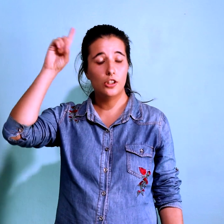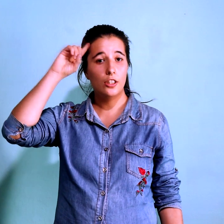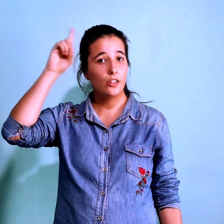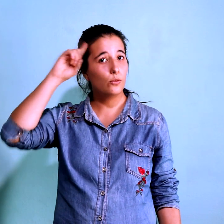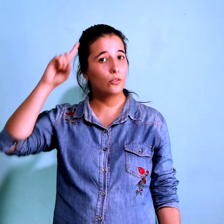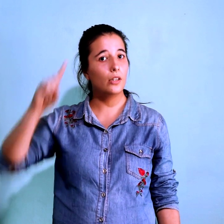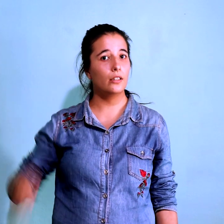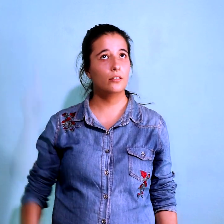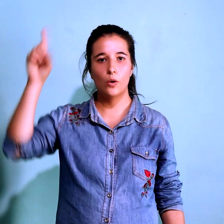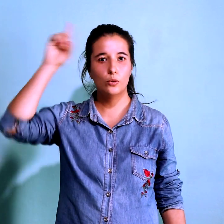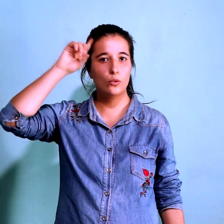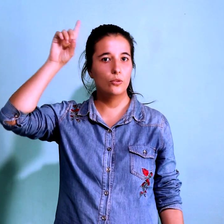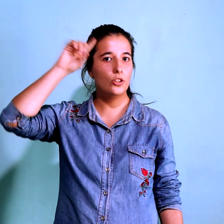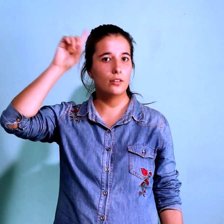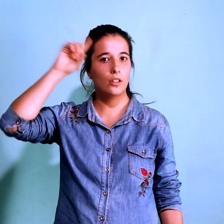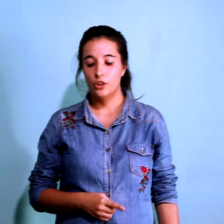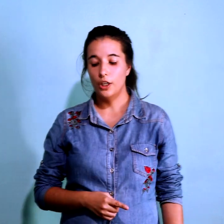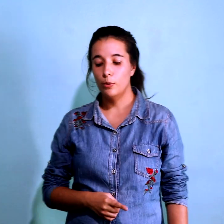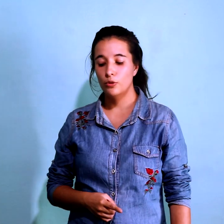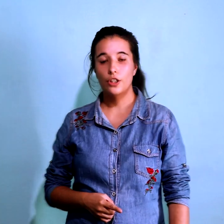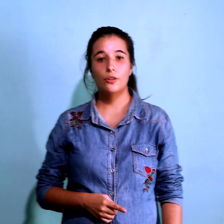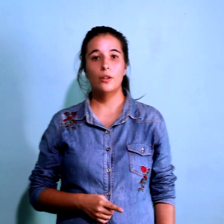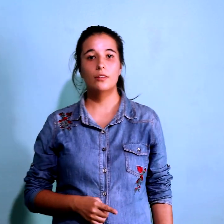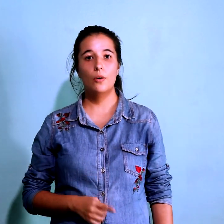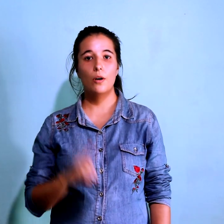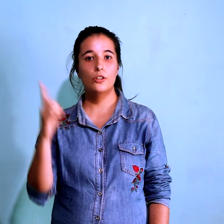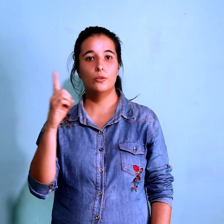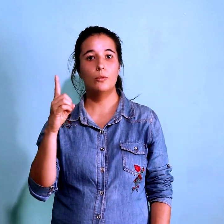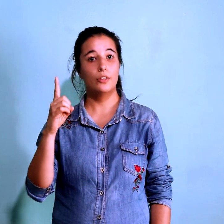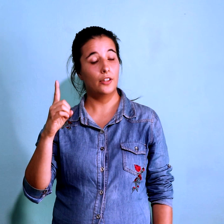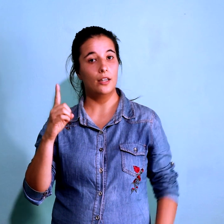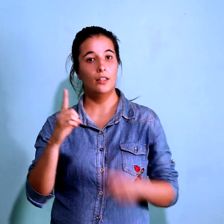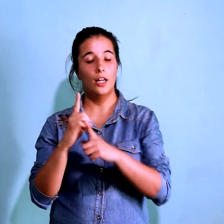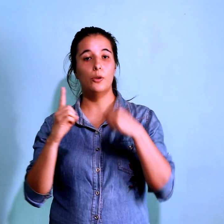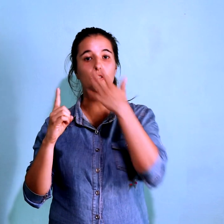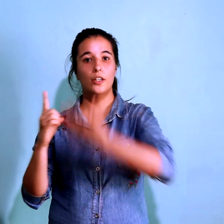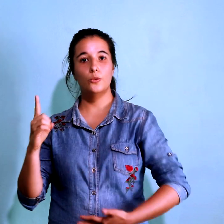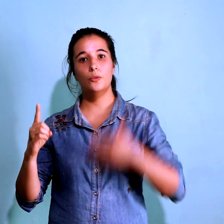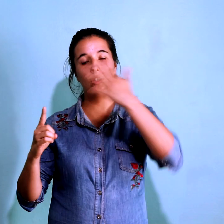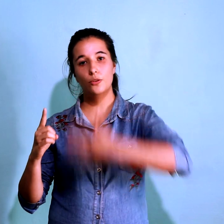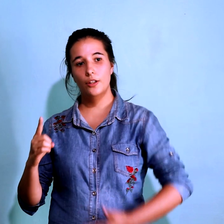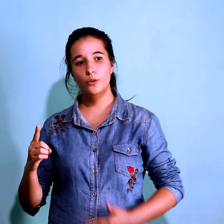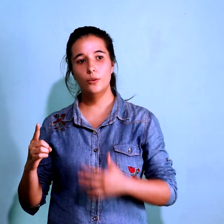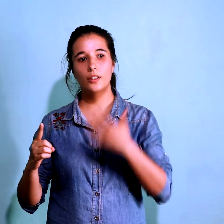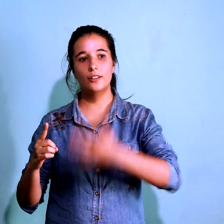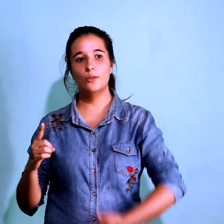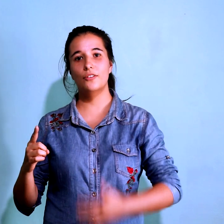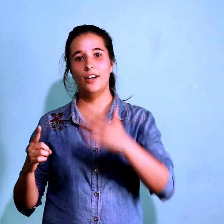dia em alguns lugares, ou todos os dias aqui. Já a ponto de articulação é onde a tua mão vai ficar. Ela pode ficar no espaço neutro, que é na tua